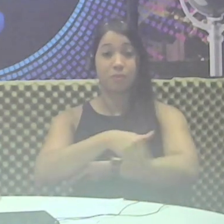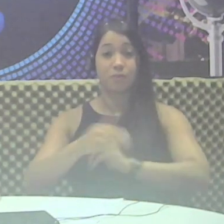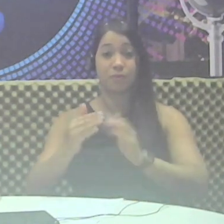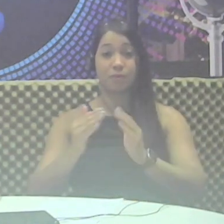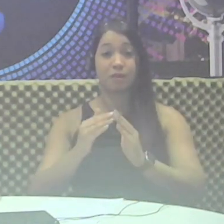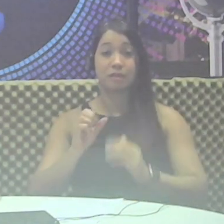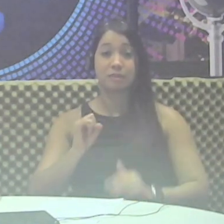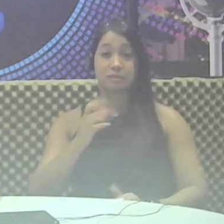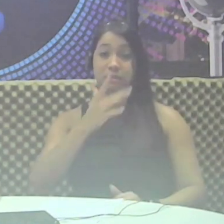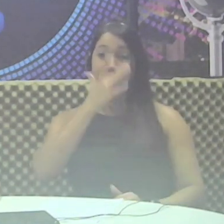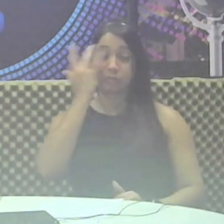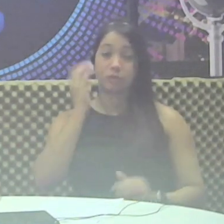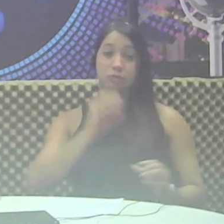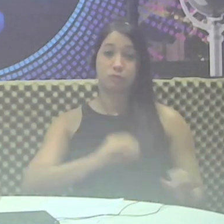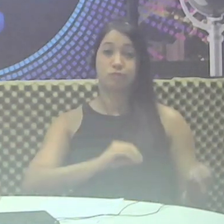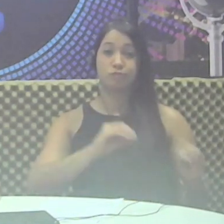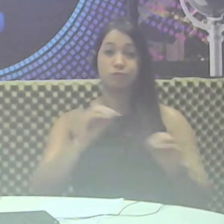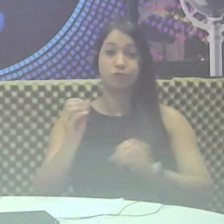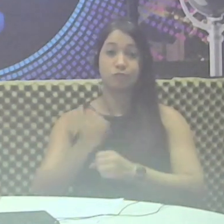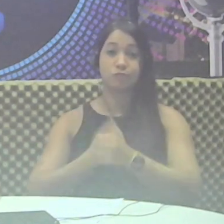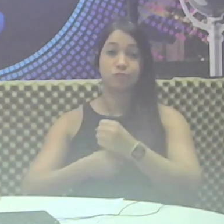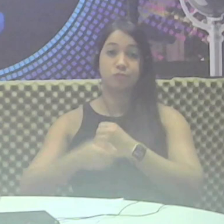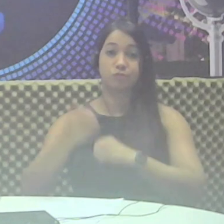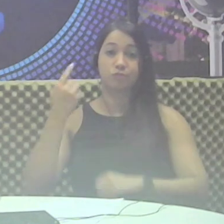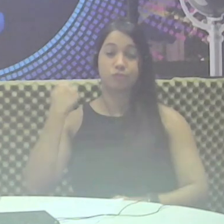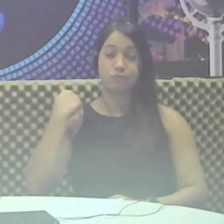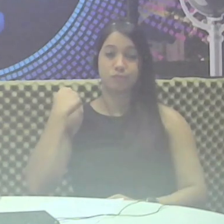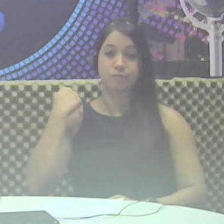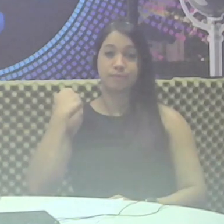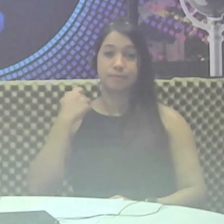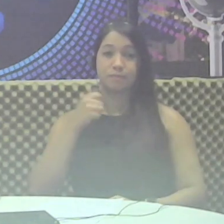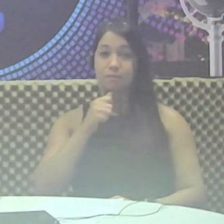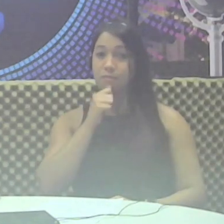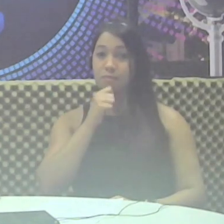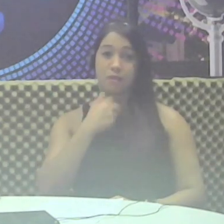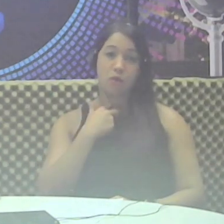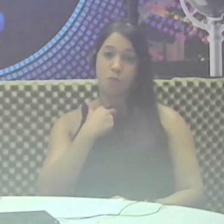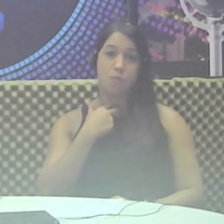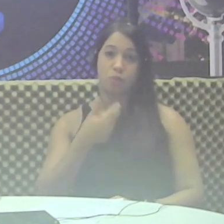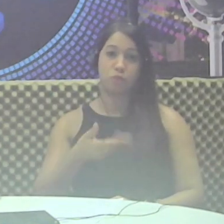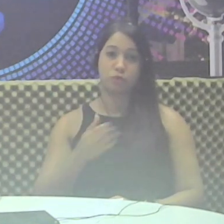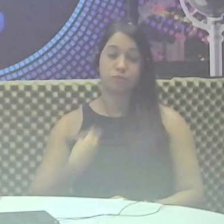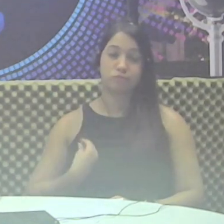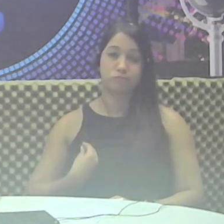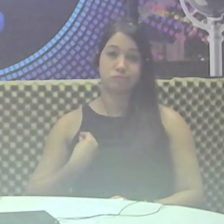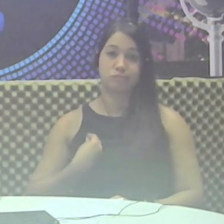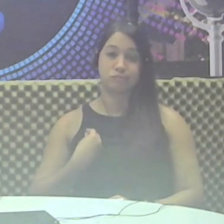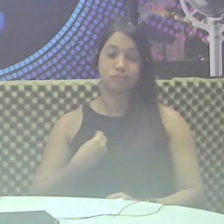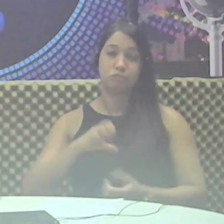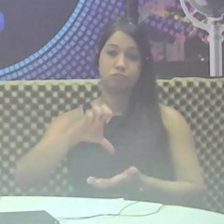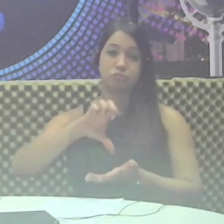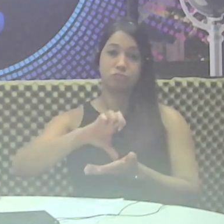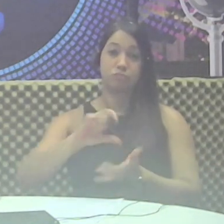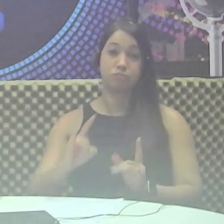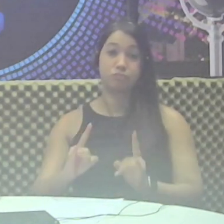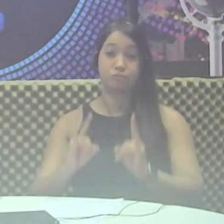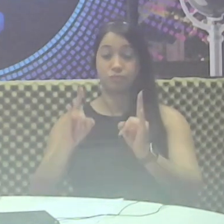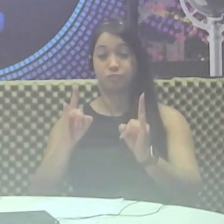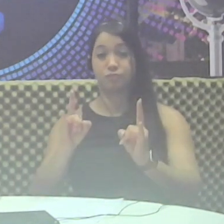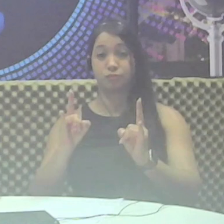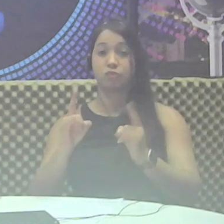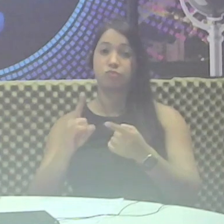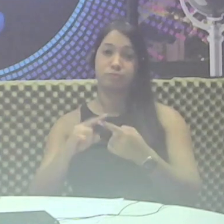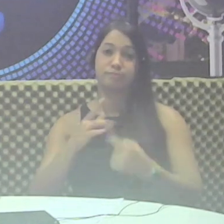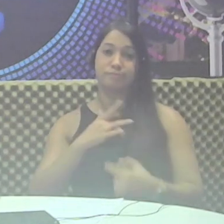recente, caso tenha se mudado no último ano. Quem não pode ir presencialmente até a sede do Instituto por razões